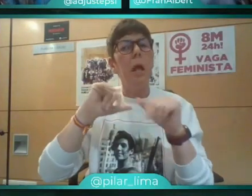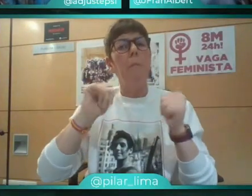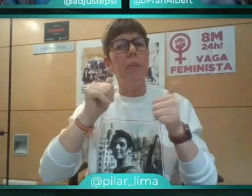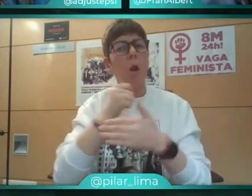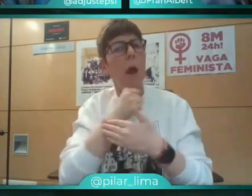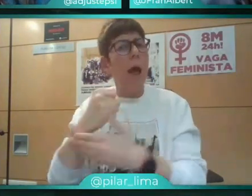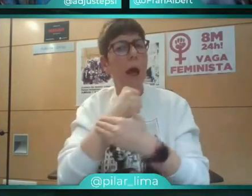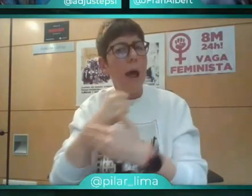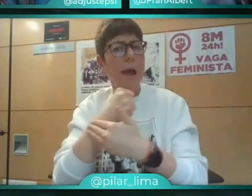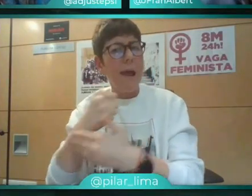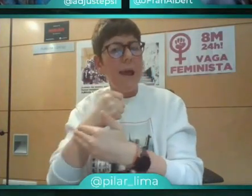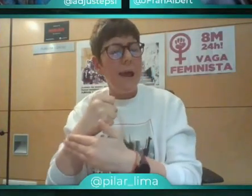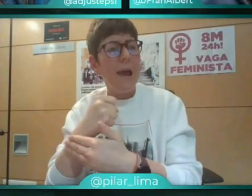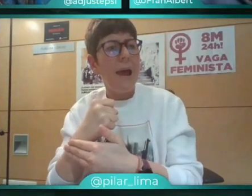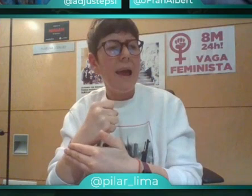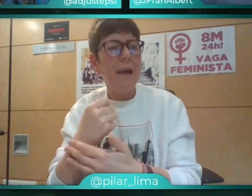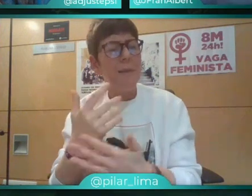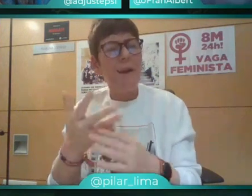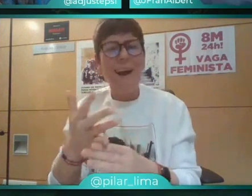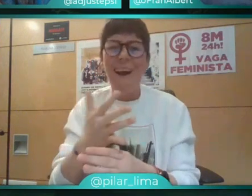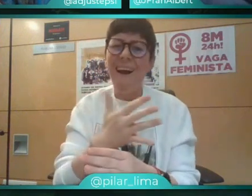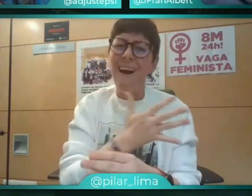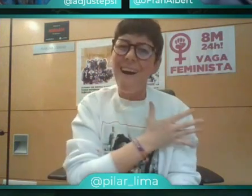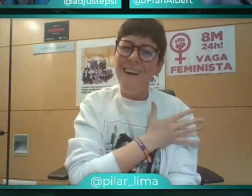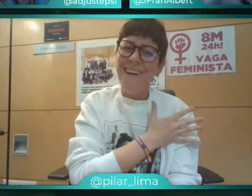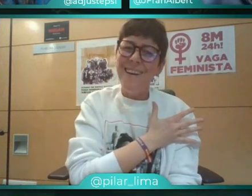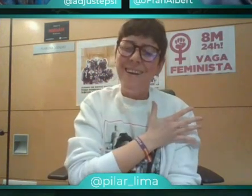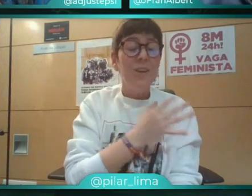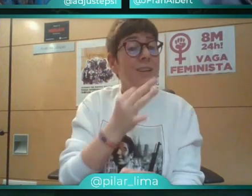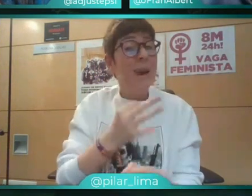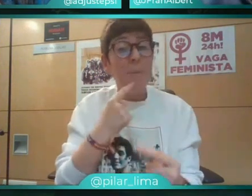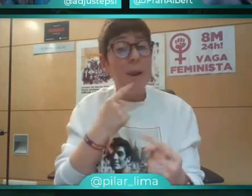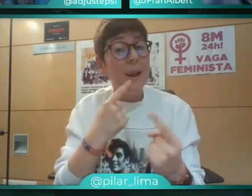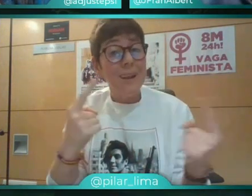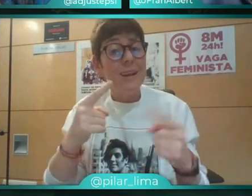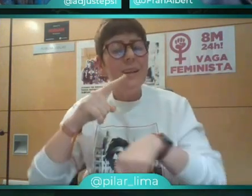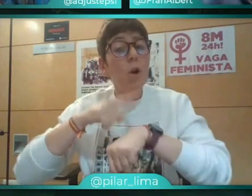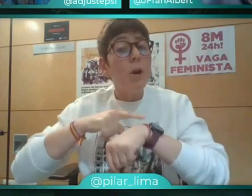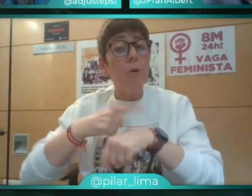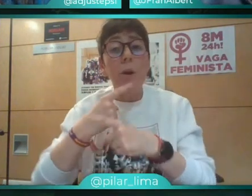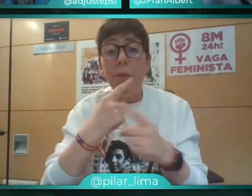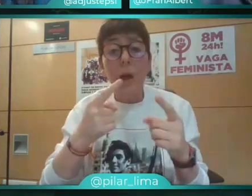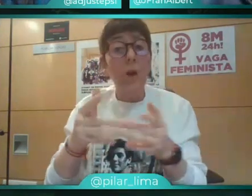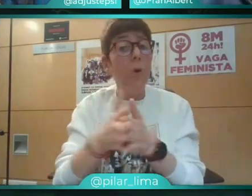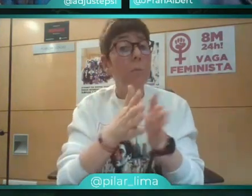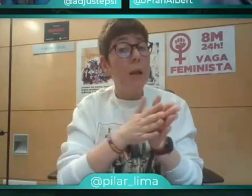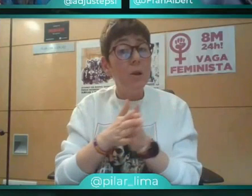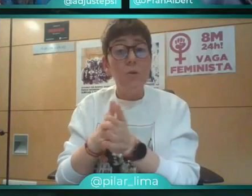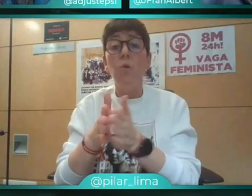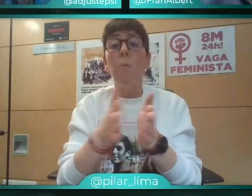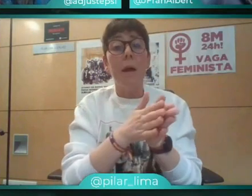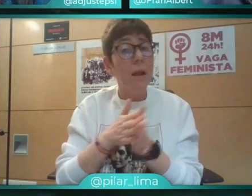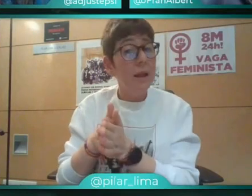Al final a la semana pasada no sé si el miércoles o el viernes empezaron a recibir sus apoyos pero anteriormente no no llegaron